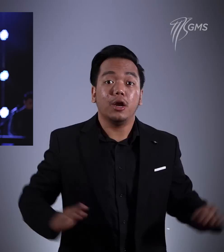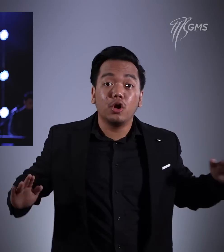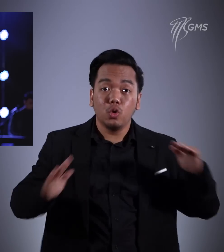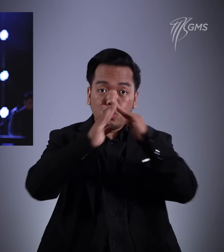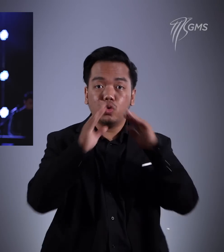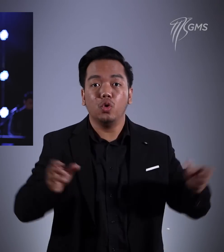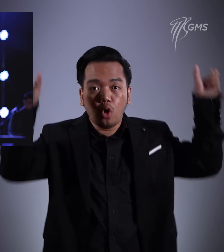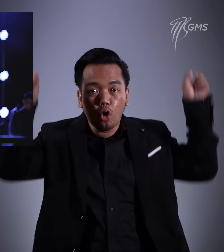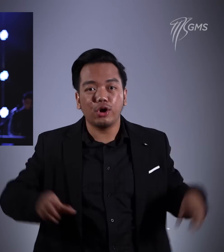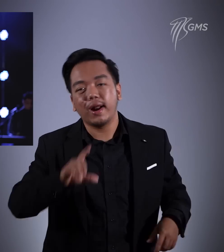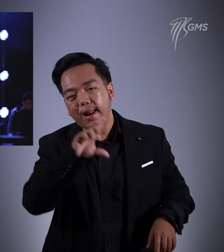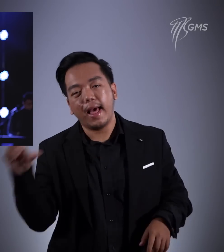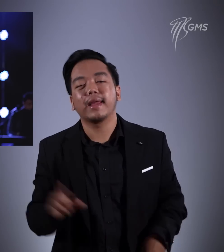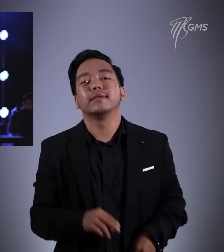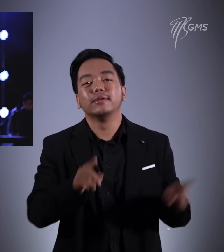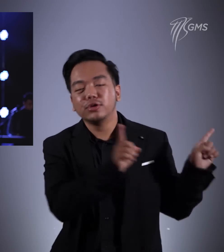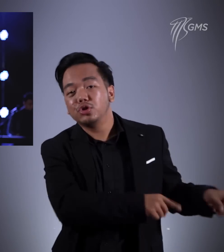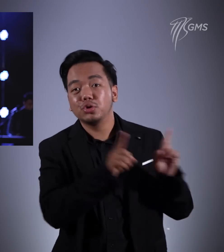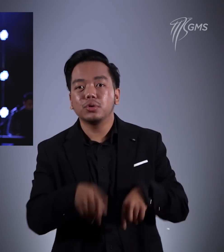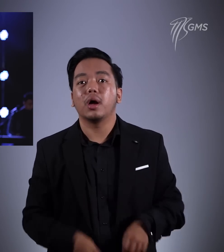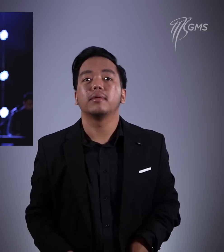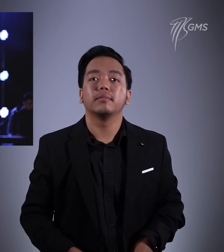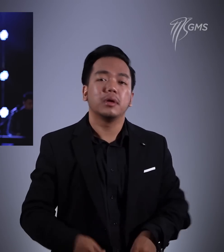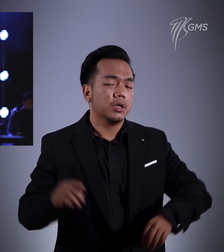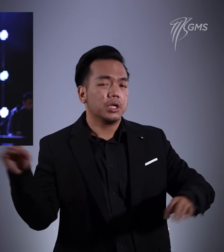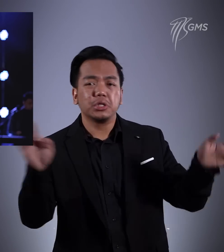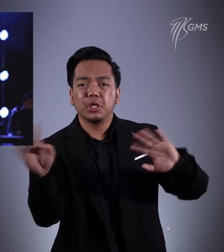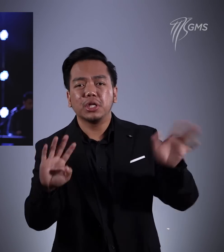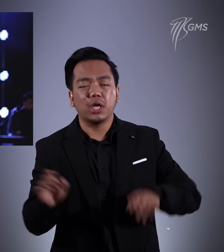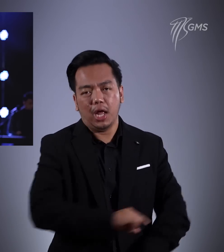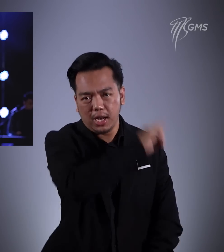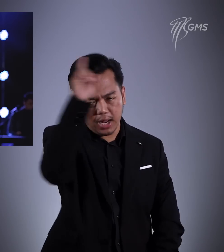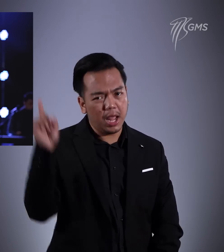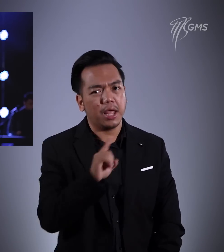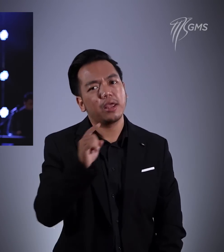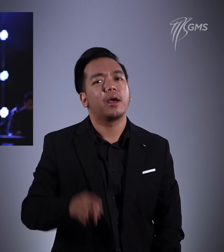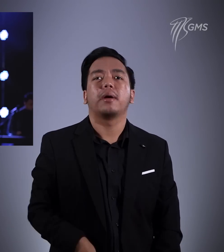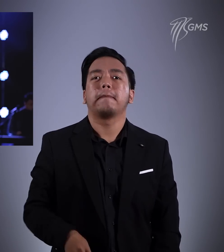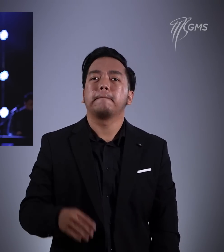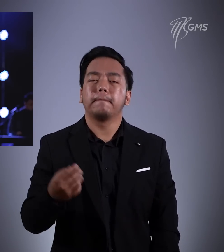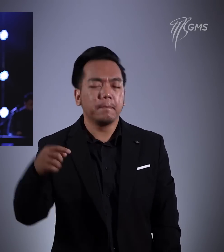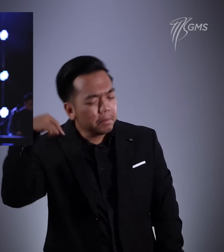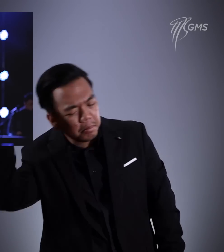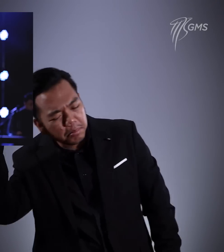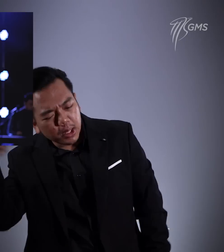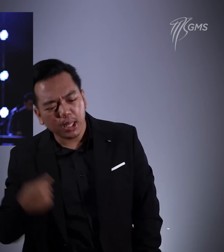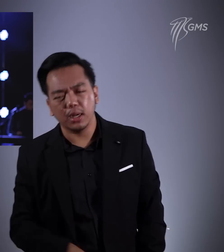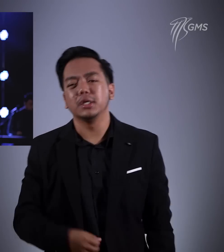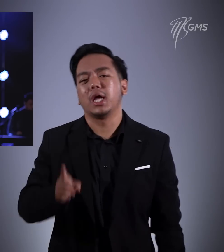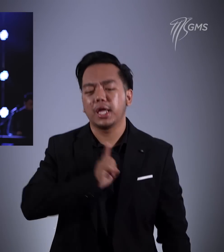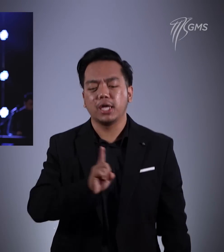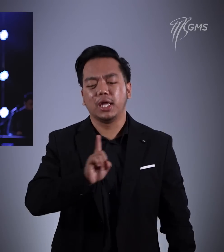jemaat. Jangan pikirannya me and me. Tritunggal di dalam dirimu yang berdosa itu yaitu aku, saya, dan